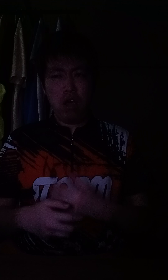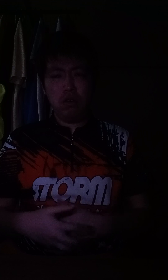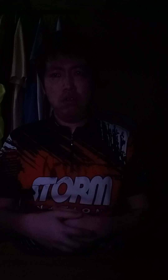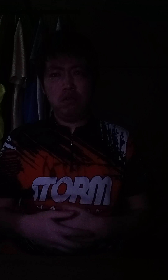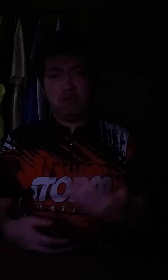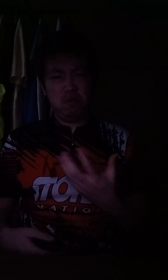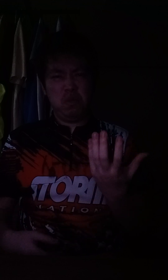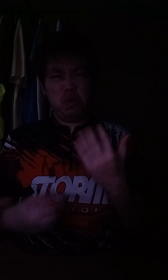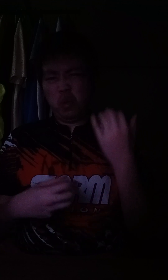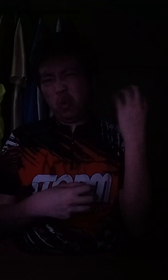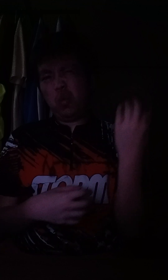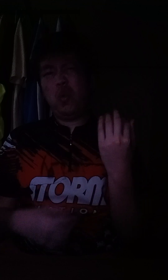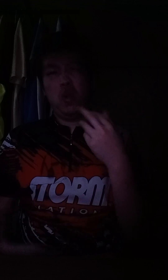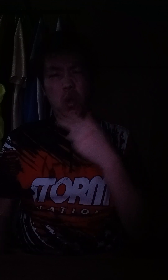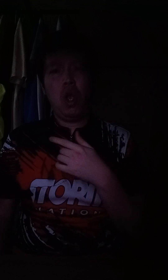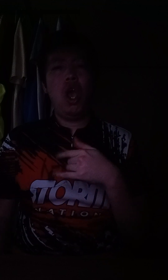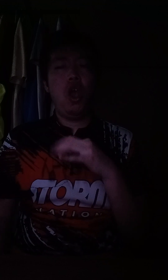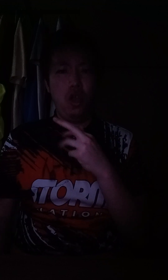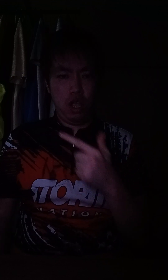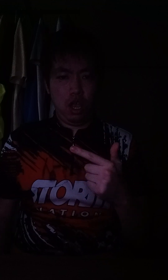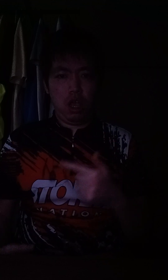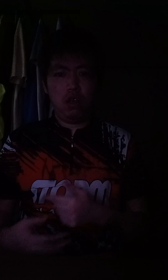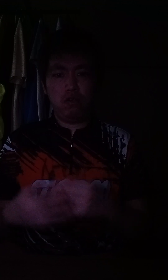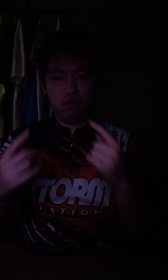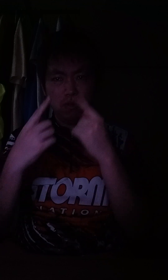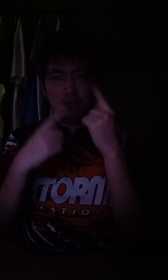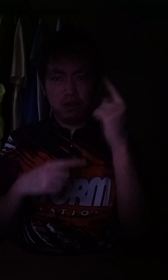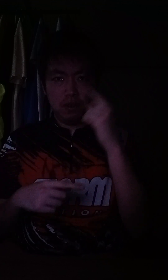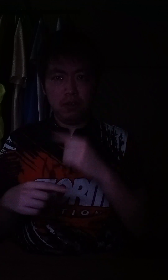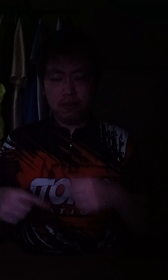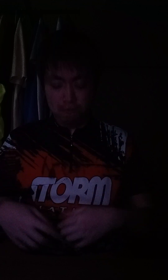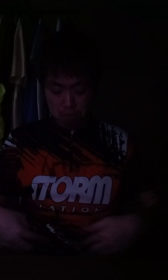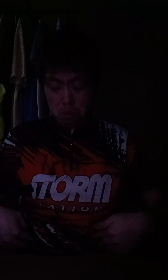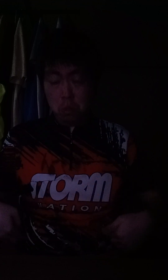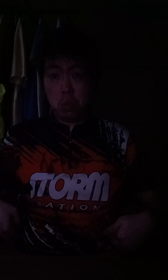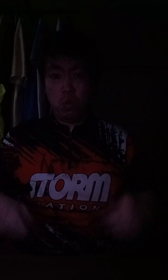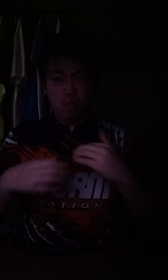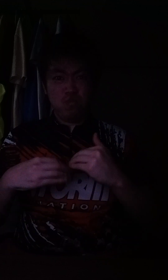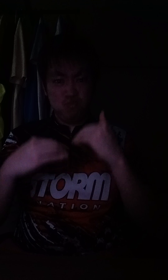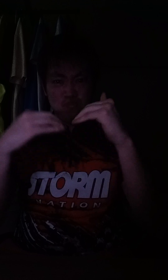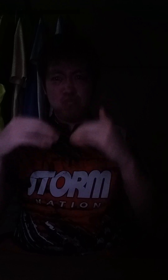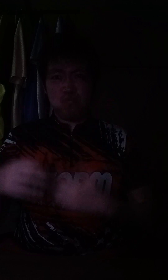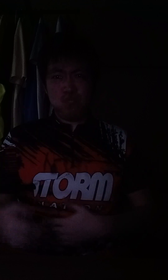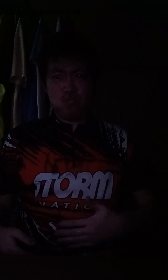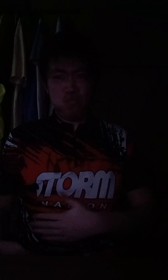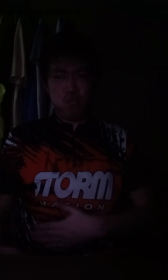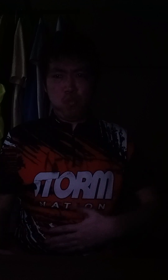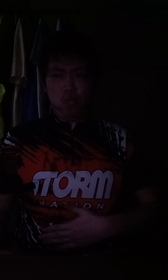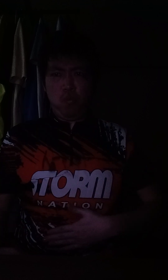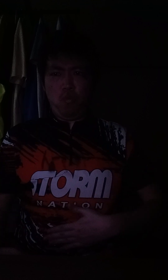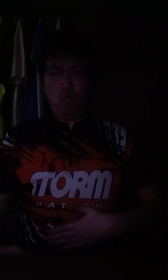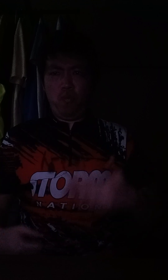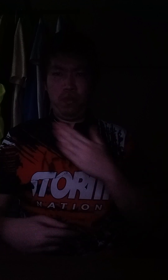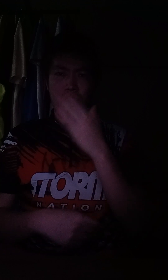갑자기 복통을 호소하는 현아. 눈으로 보기에도 빵빵하게 부풀어 오른 배. 큰일은